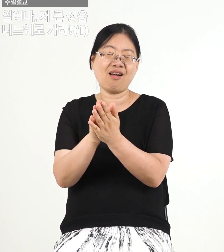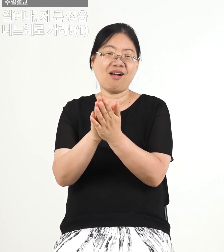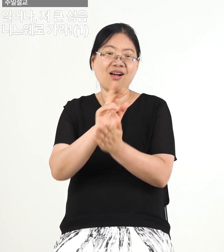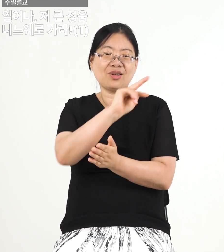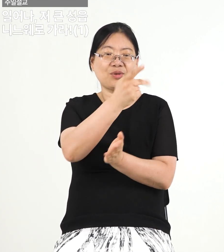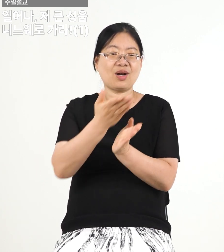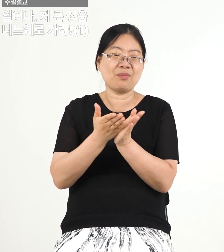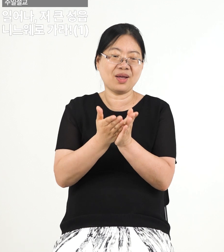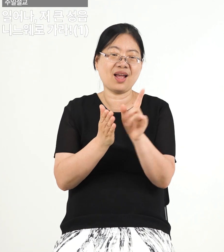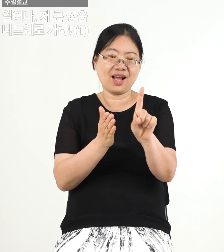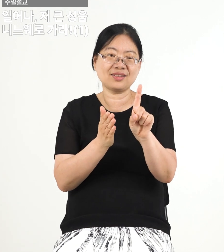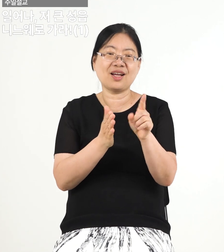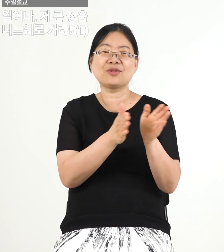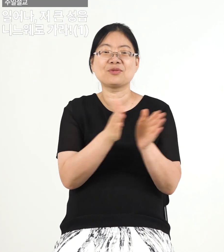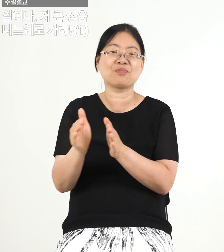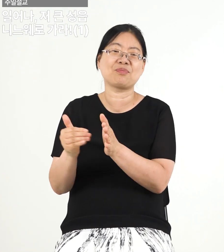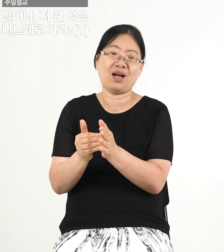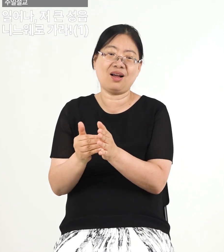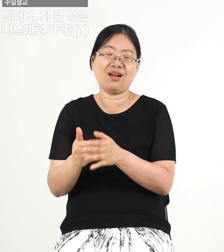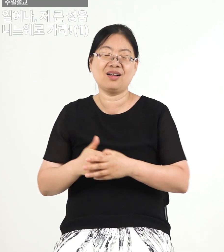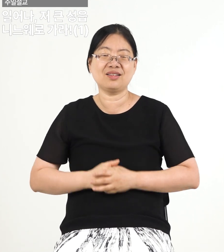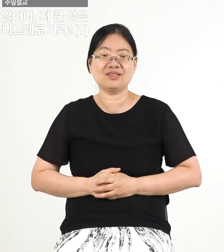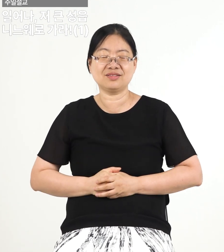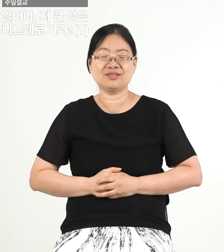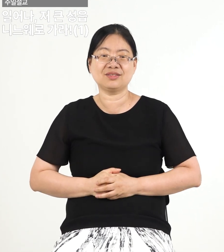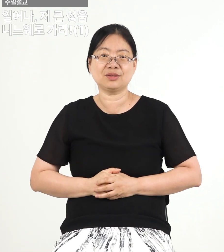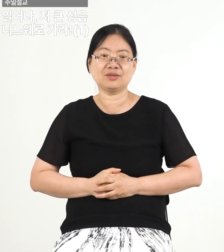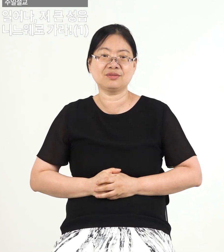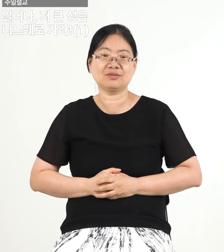하나를 준비하신 거예요. 그러니까